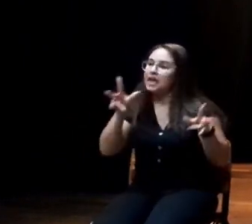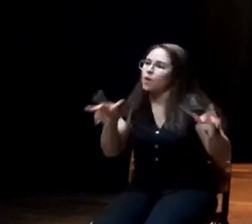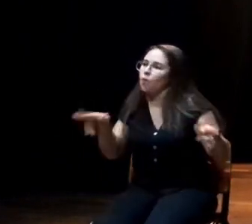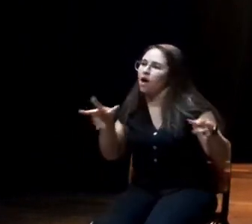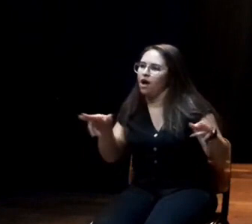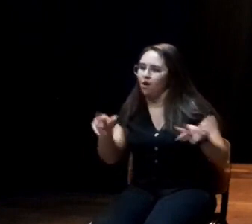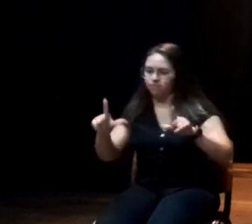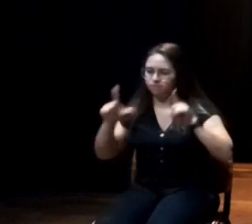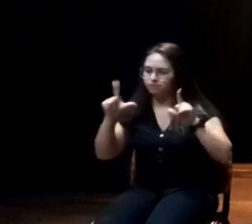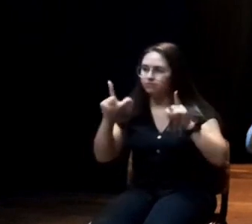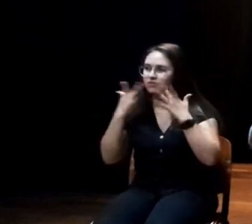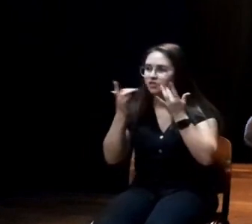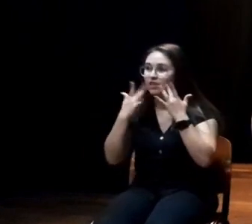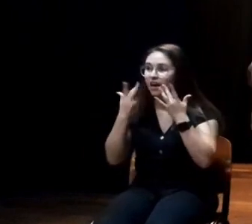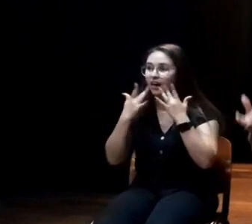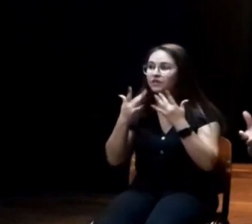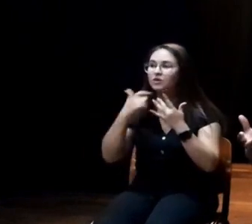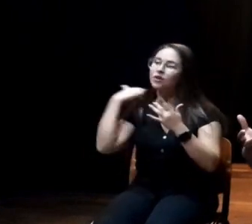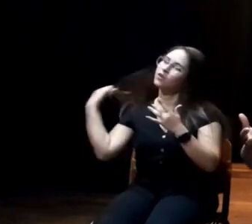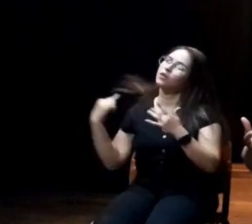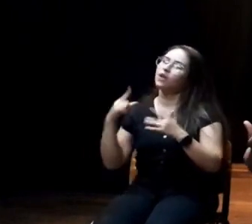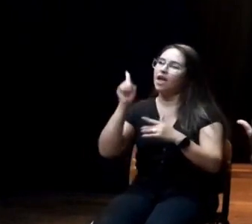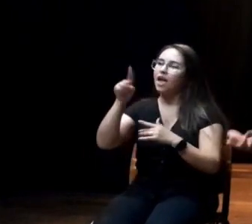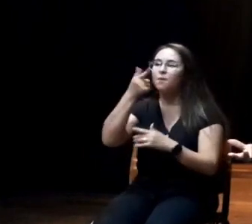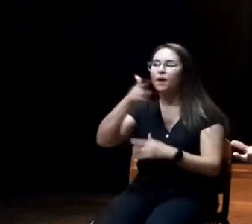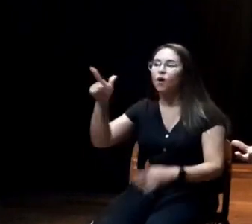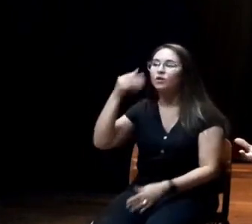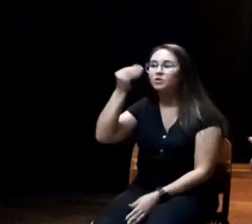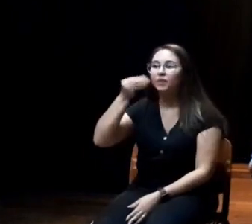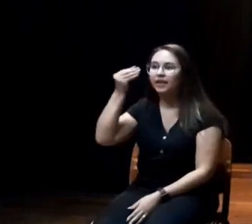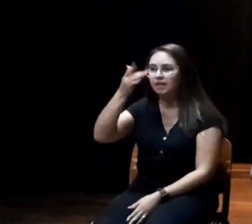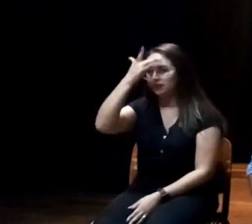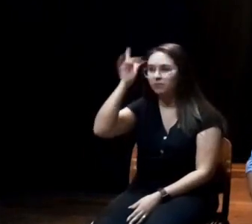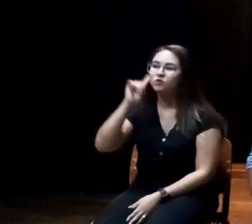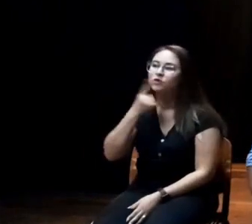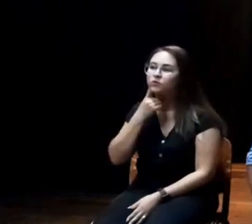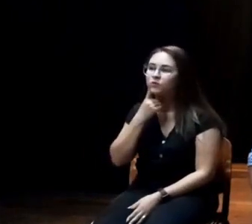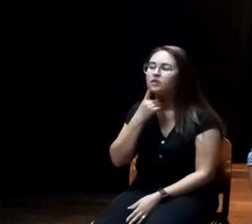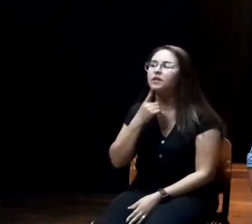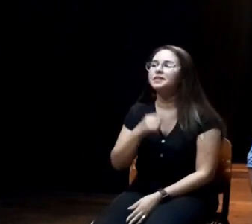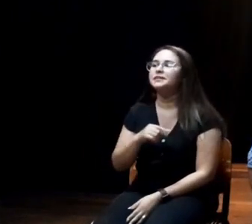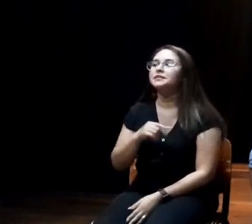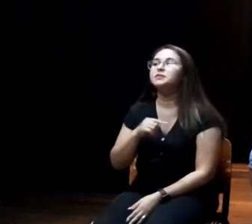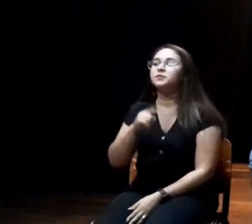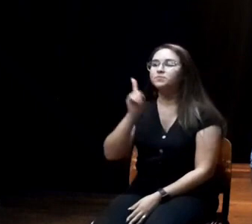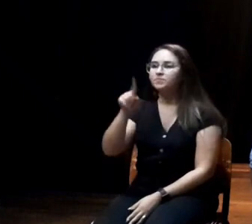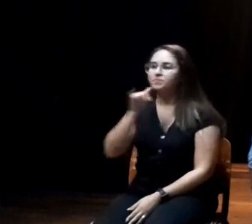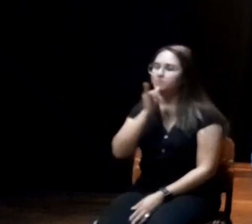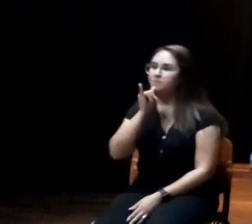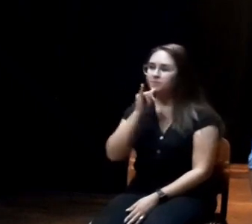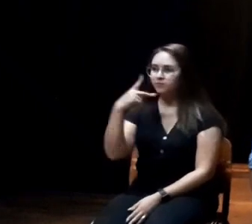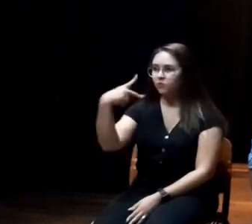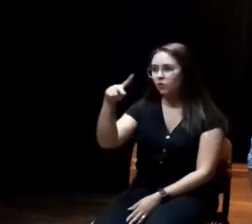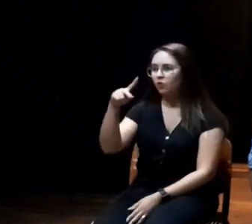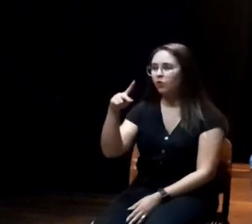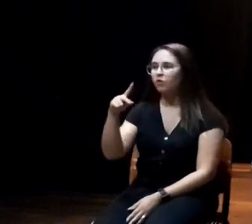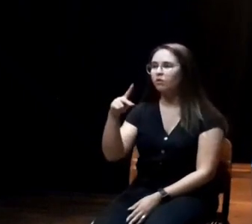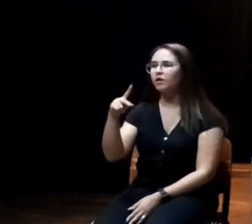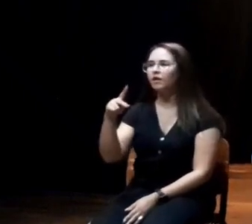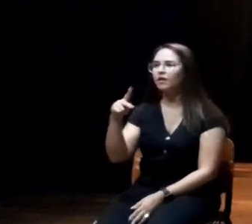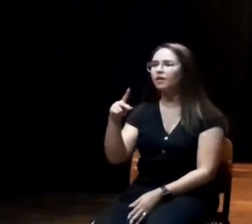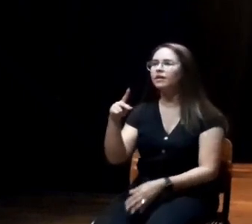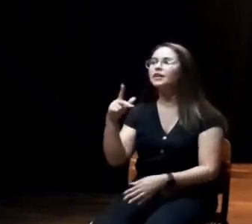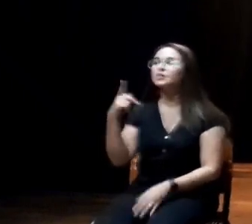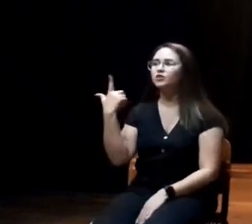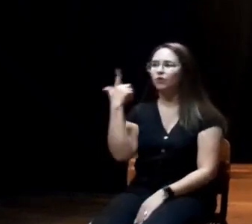está ali em cena. Que aí já é uma outra experiência para a pessoa surda. E daí a busca também, por exemplo, sua, nesse lugar de